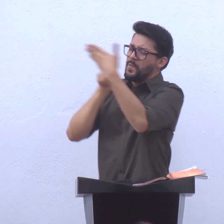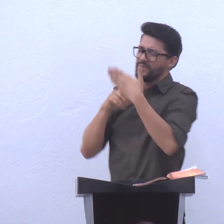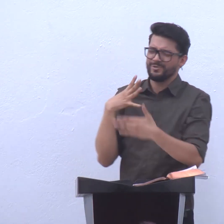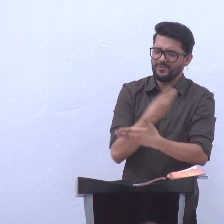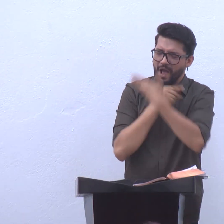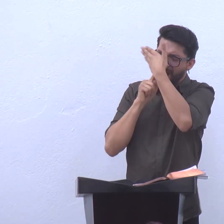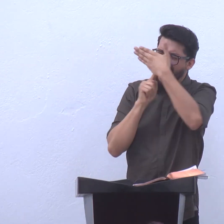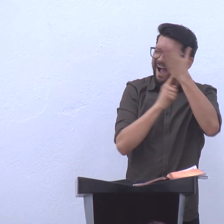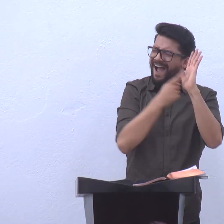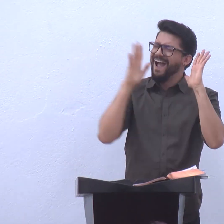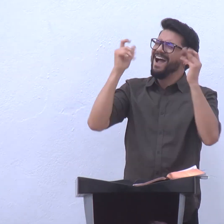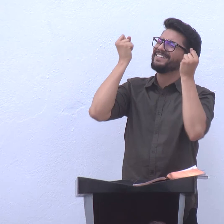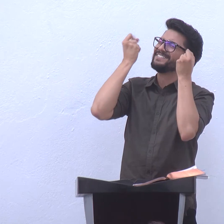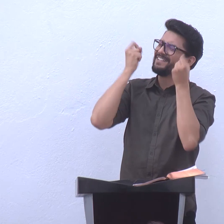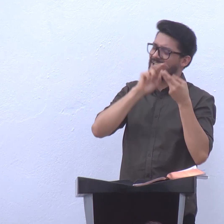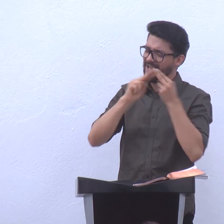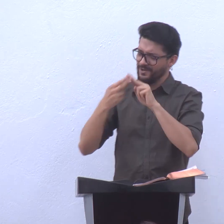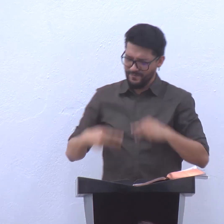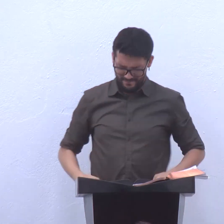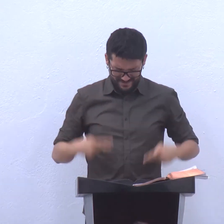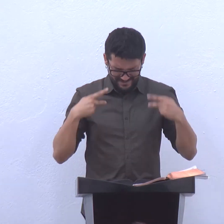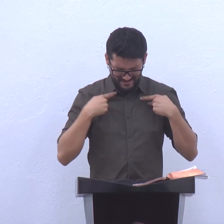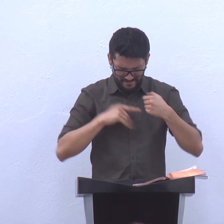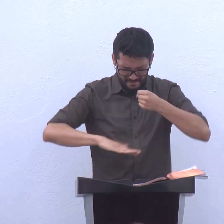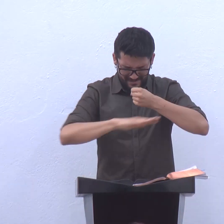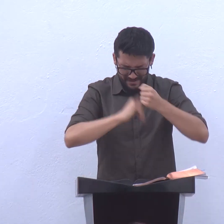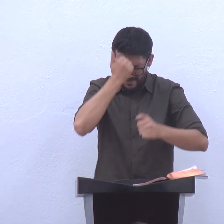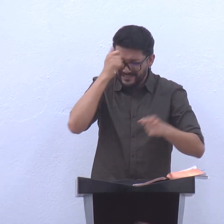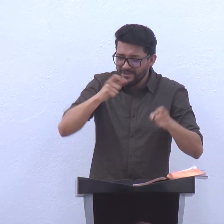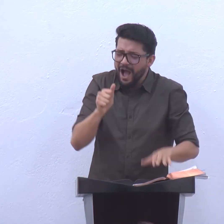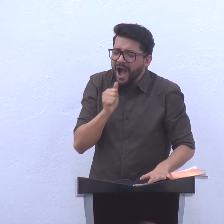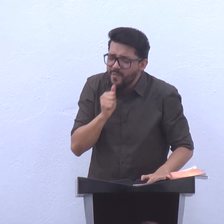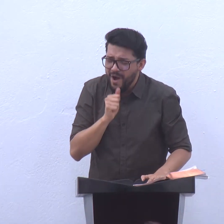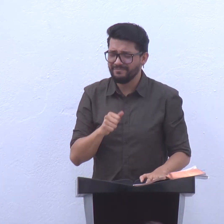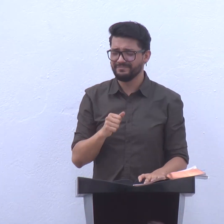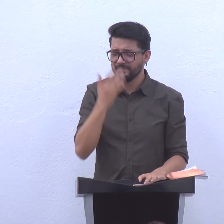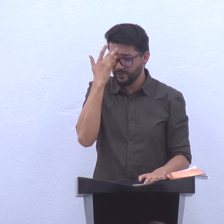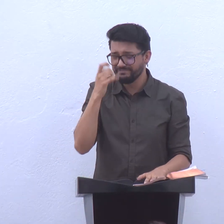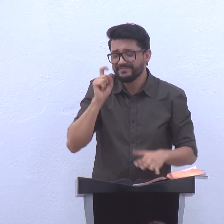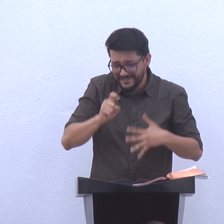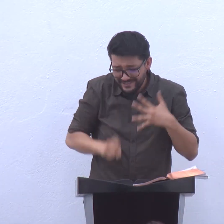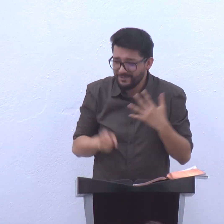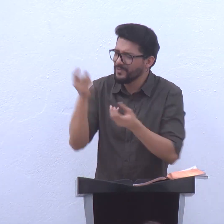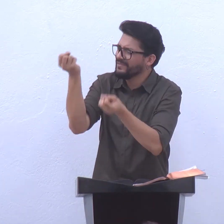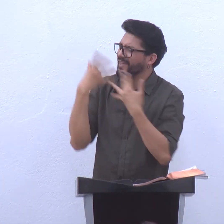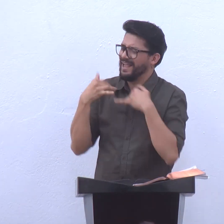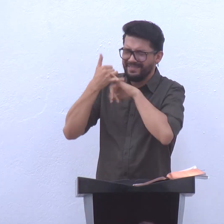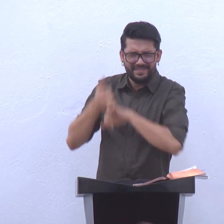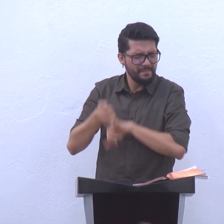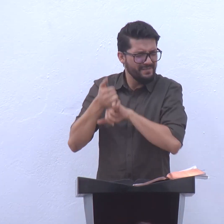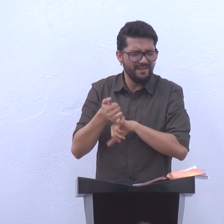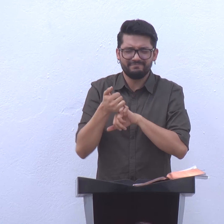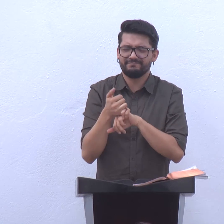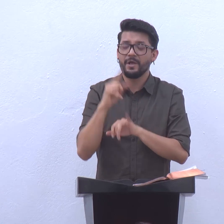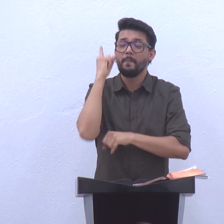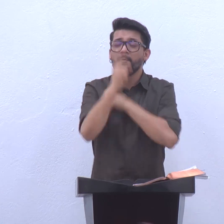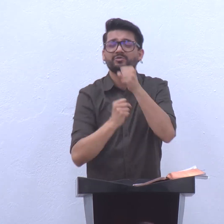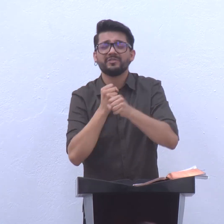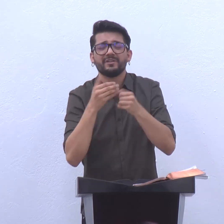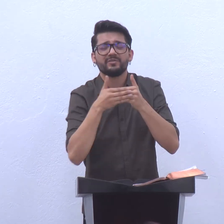Señor, porque tú nos muestras y abres los ojos de nuestro entendimiento que necesitamos de esa agua, que necesitamos depender